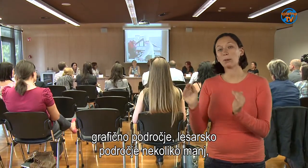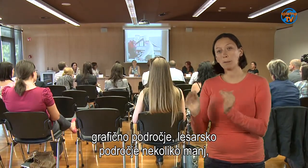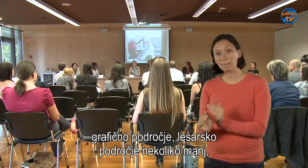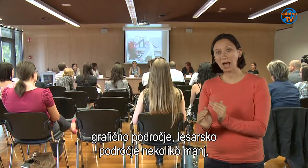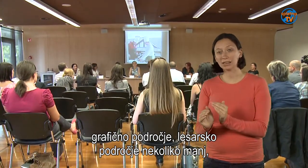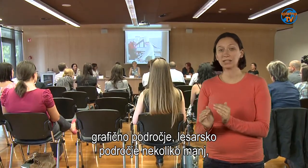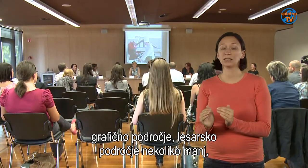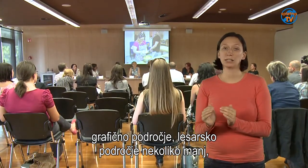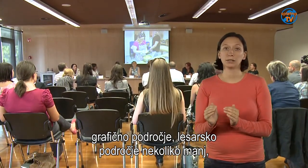manj,